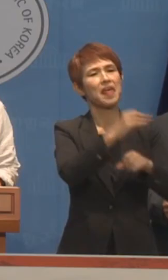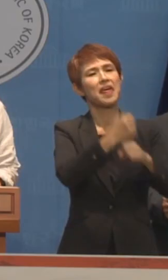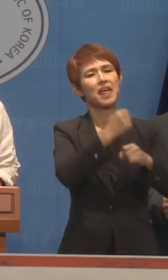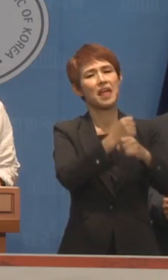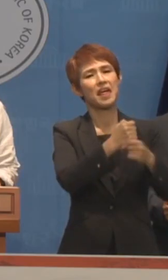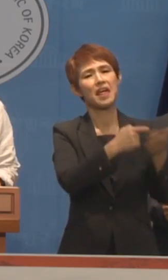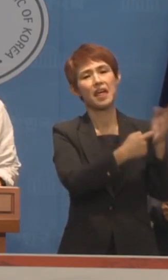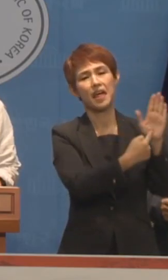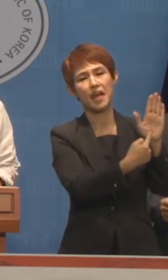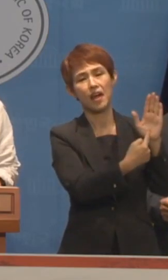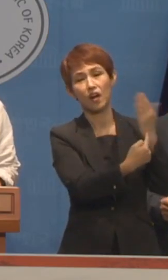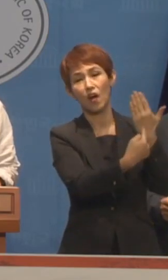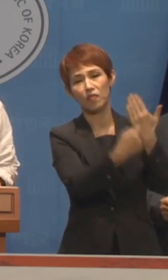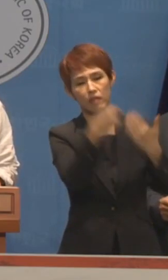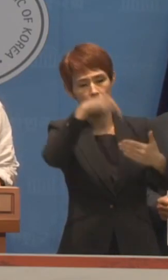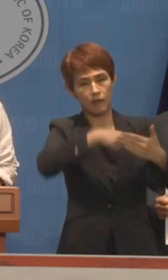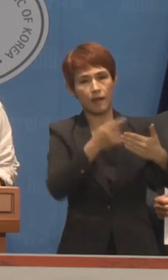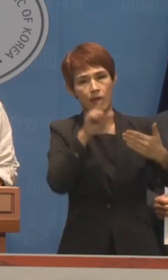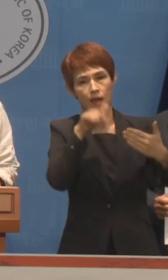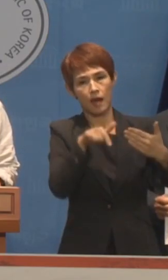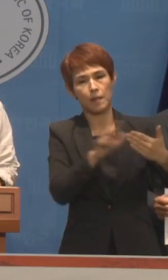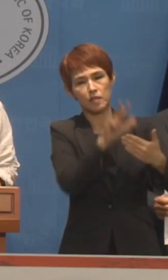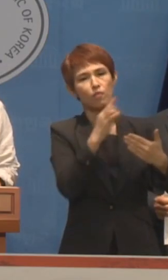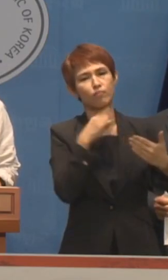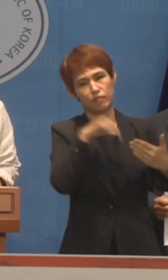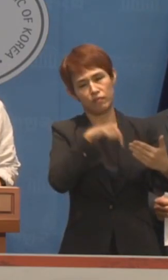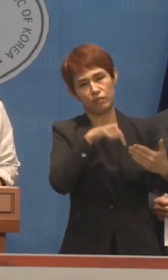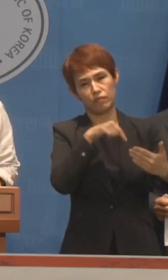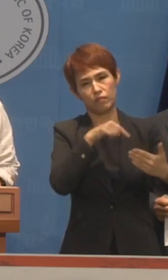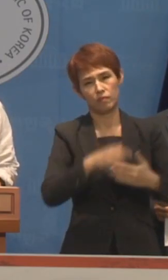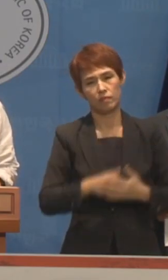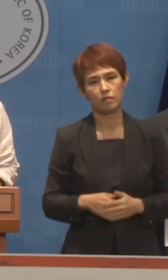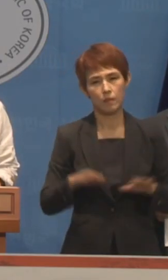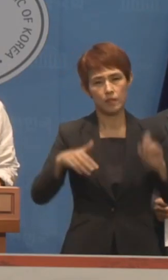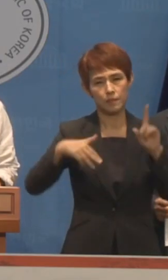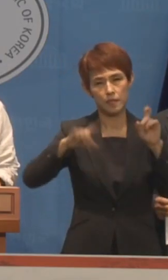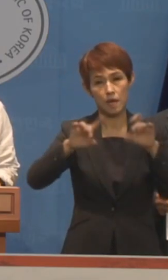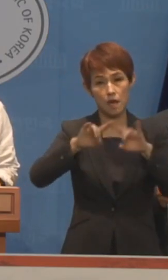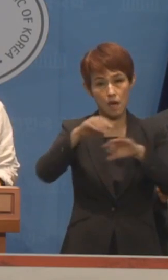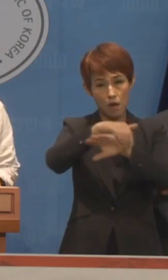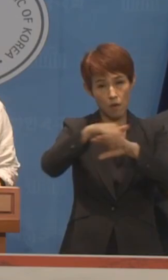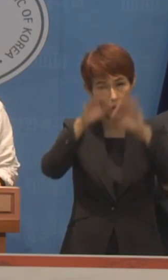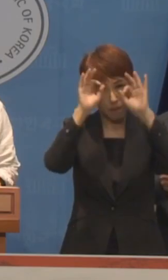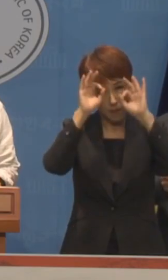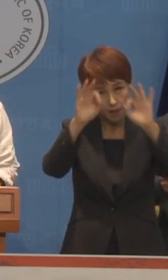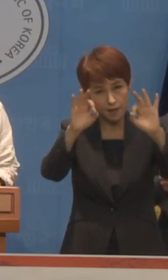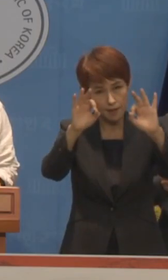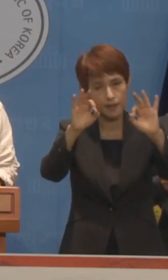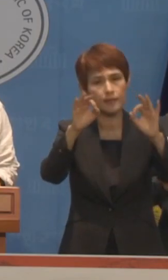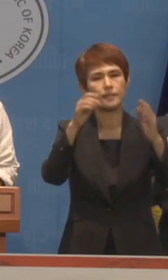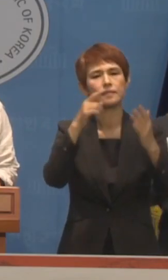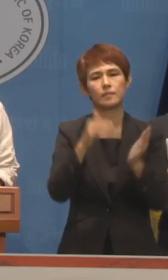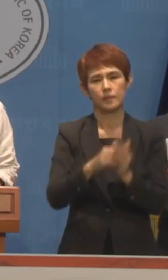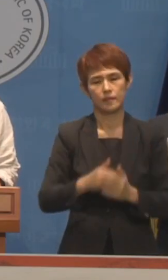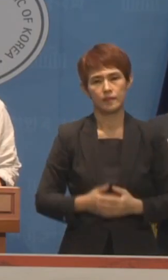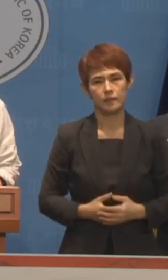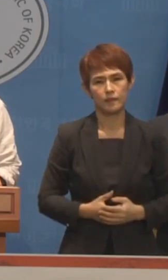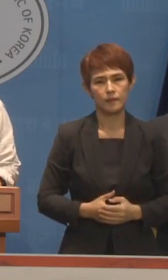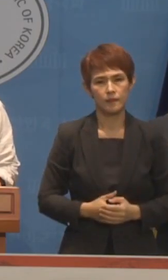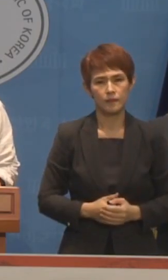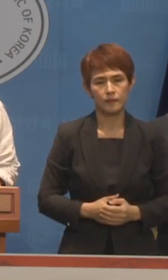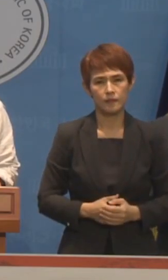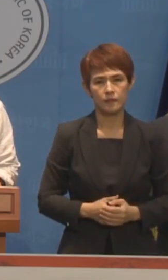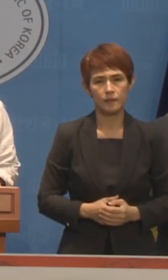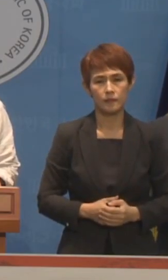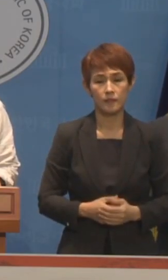전원이라고 포장된 핵발전 확대뿐이라는 것이 이번 11차 정기본 안에서 다시 확인되었습니다.